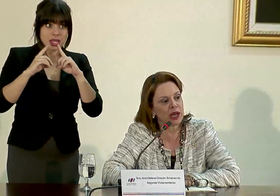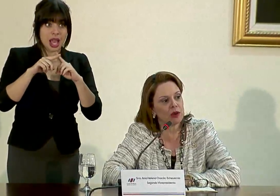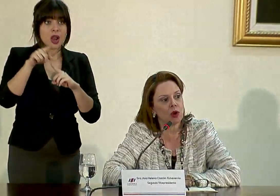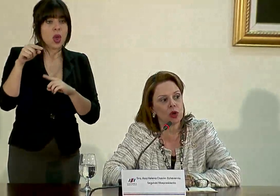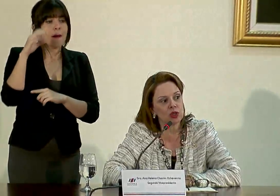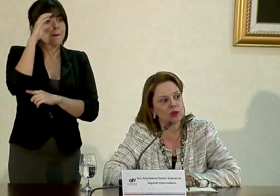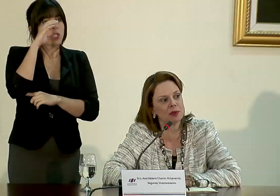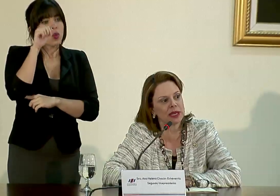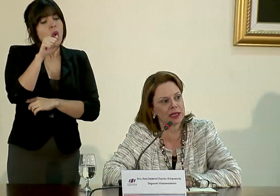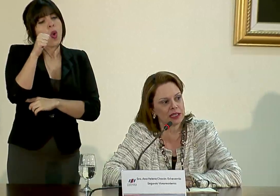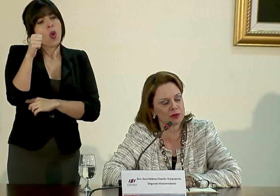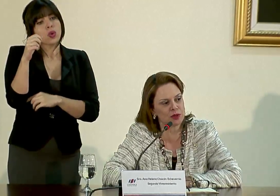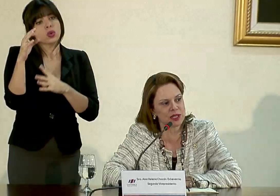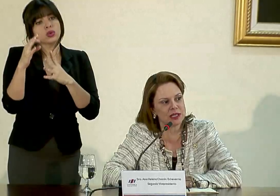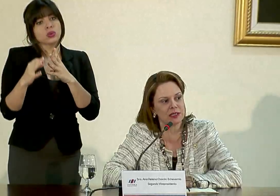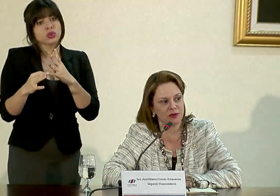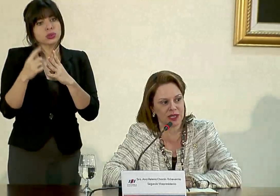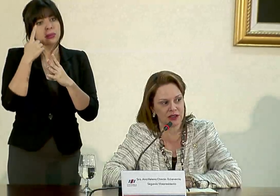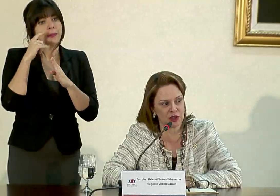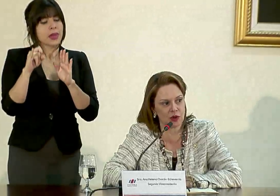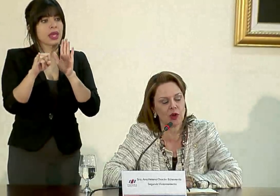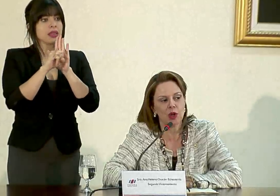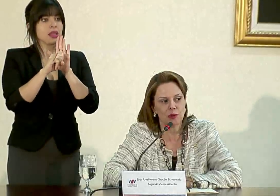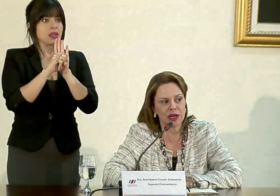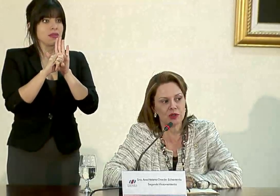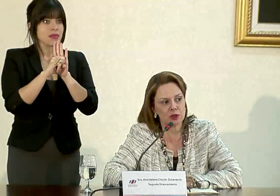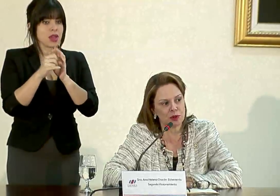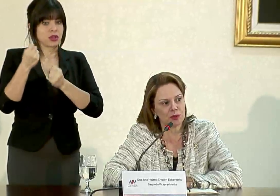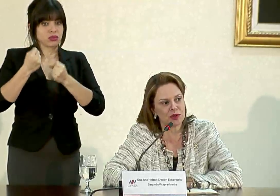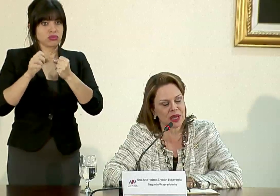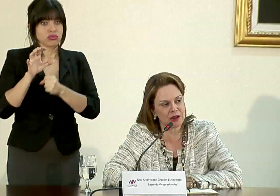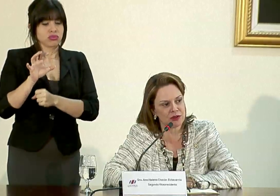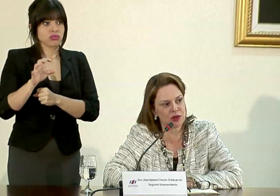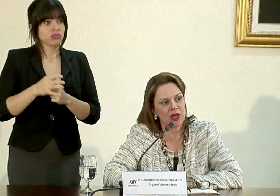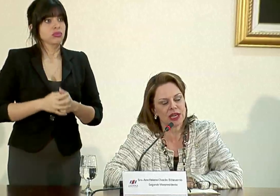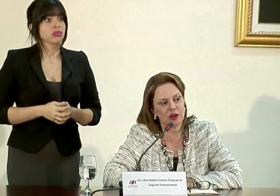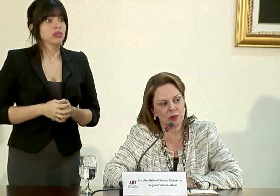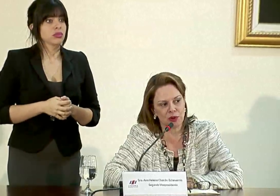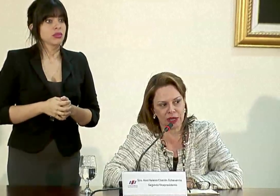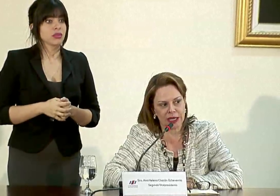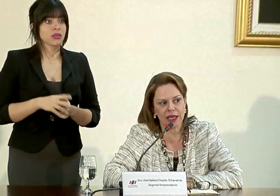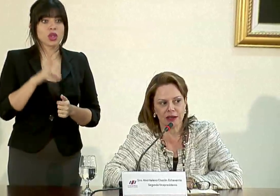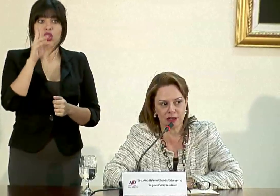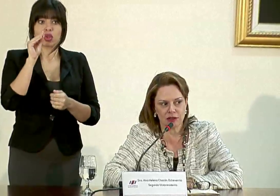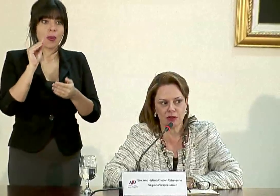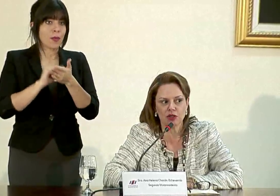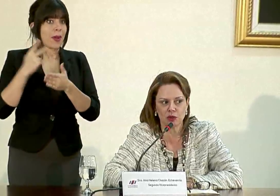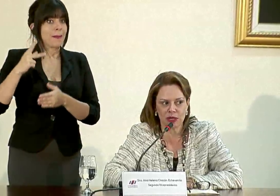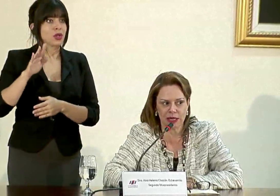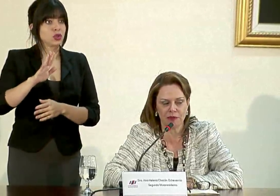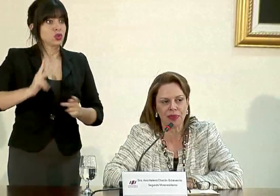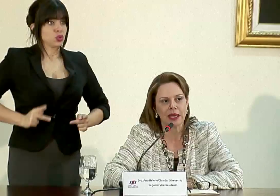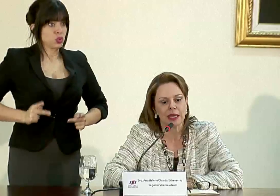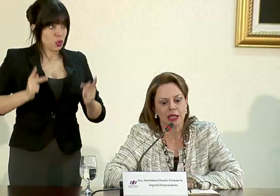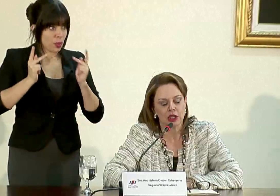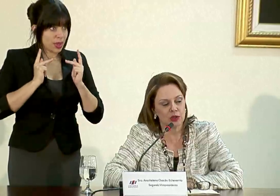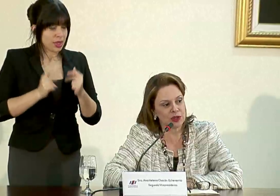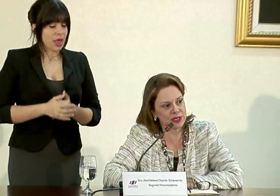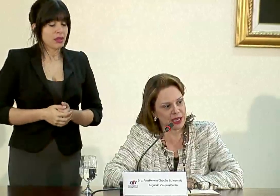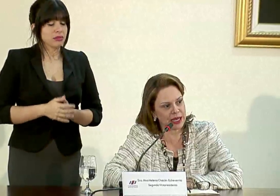han buscado otros mecanismos de identificación para sus propios carros que no pongan en riesgo su vida.